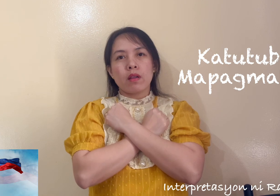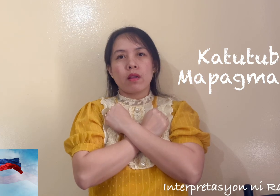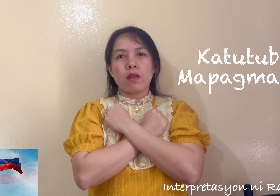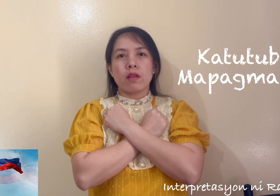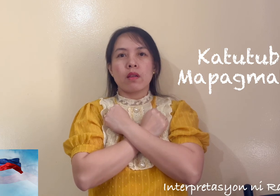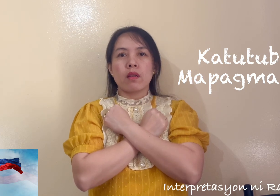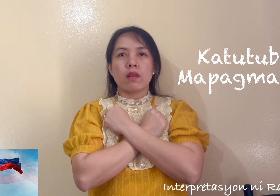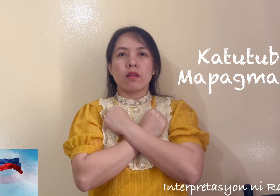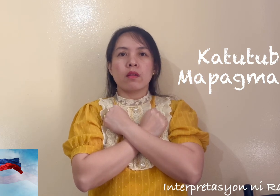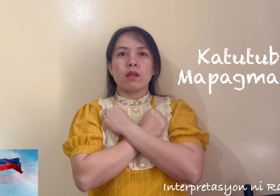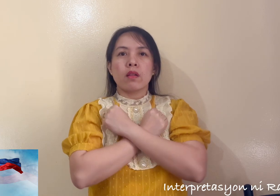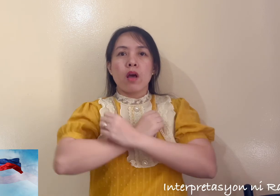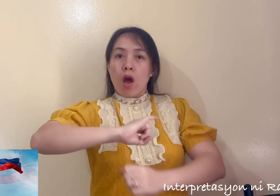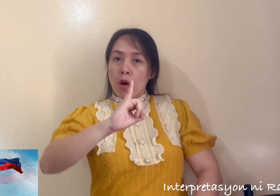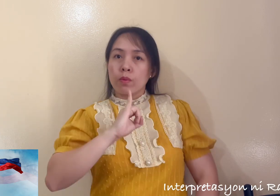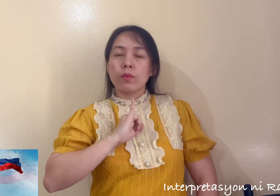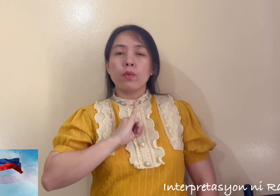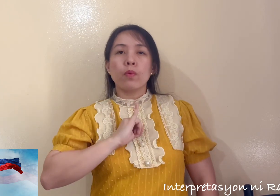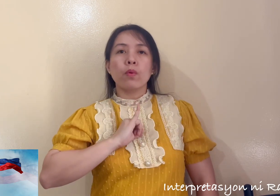mapagmahal.